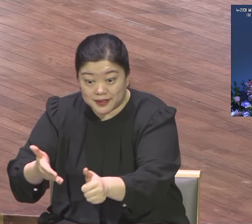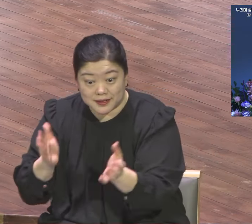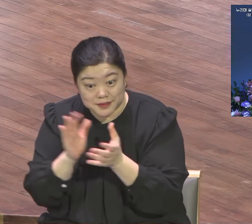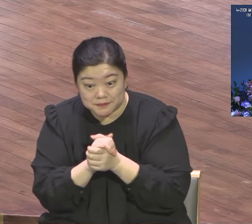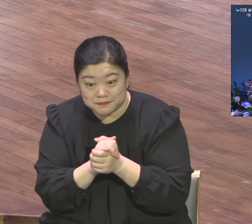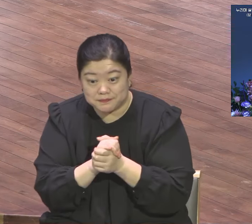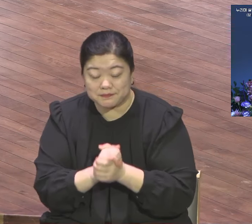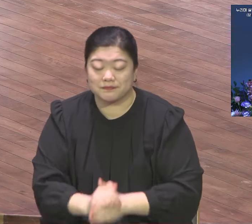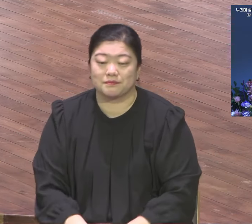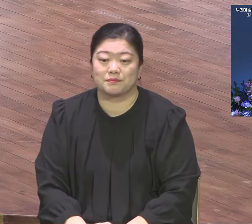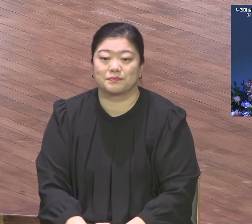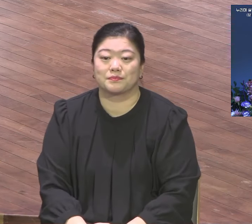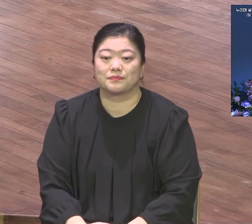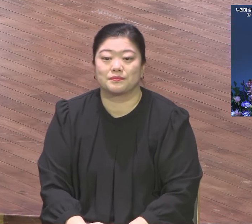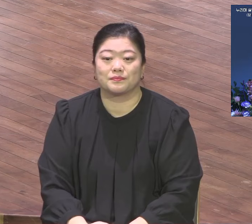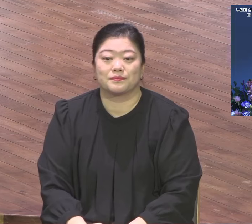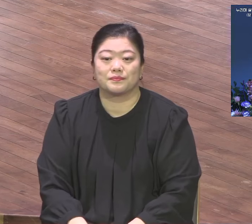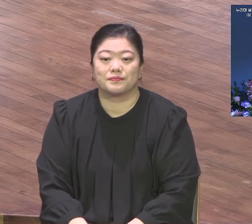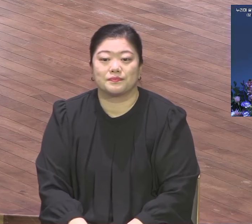축복합니다.